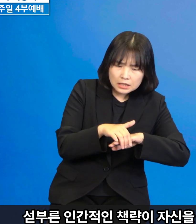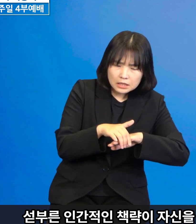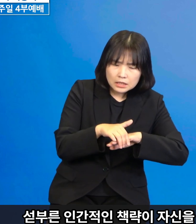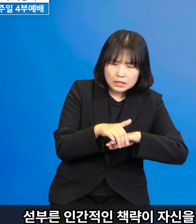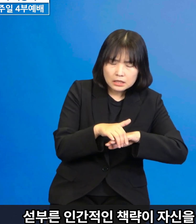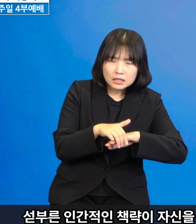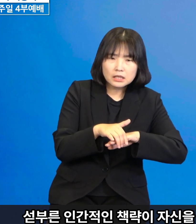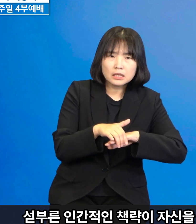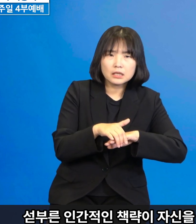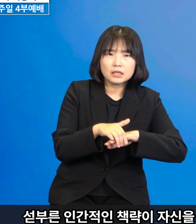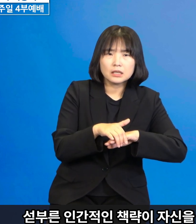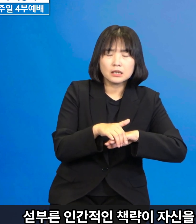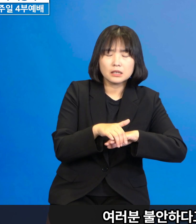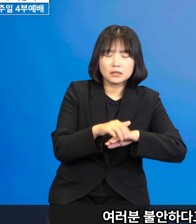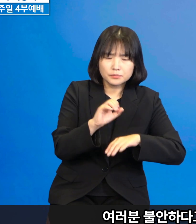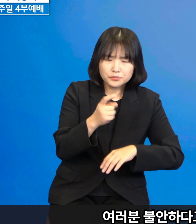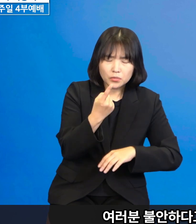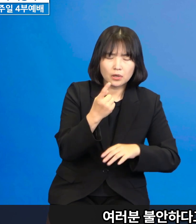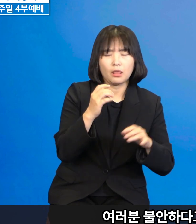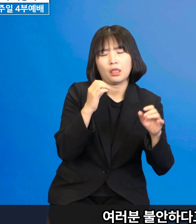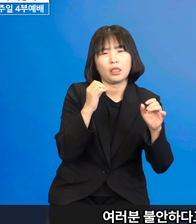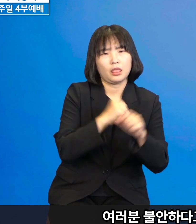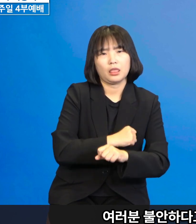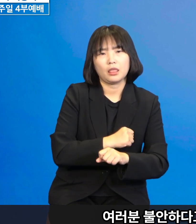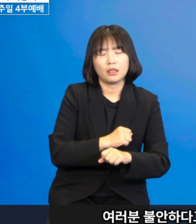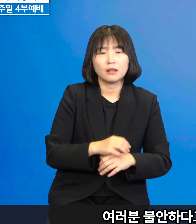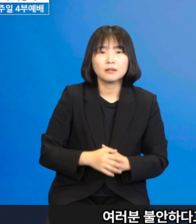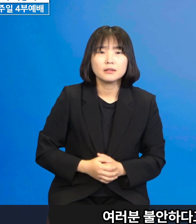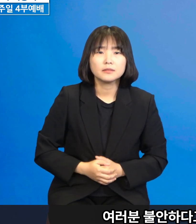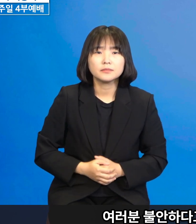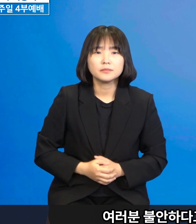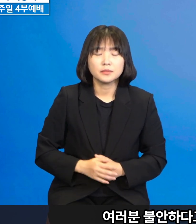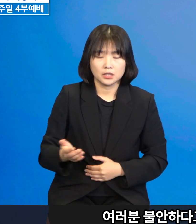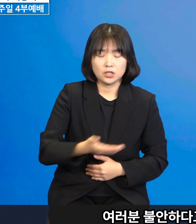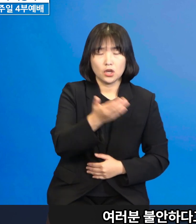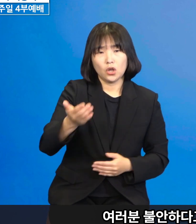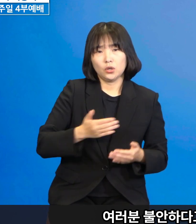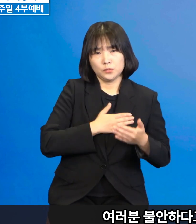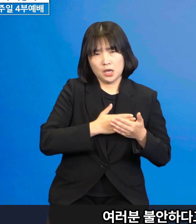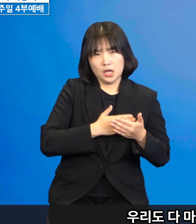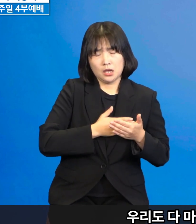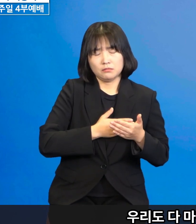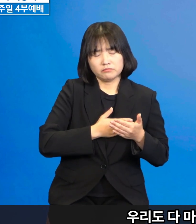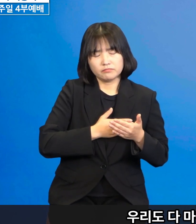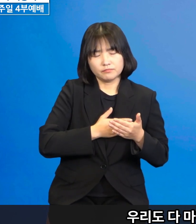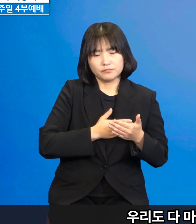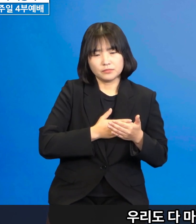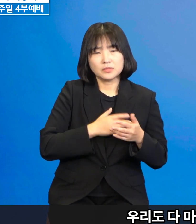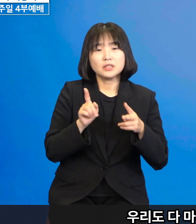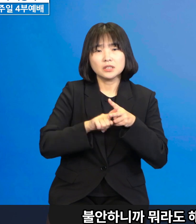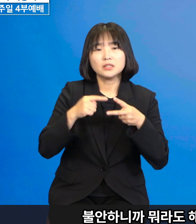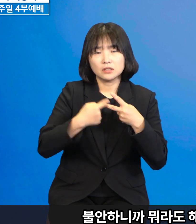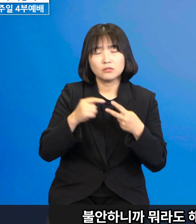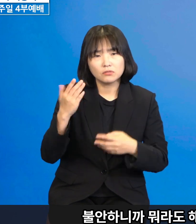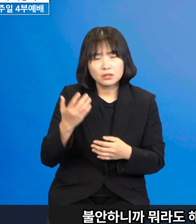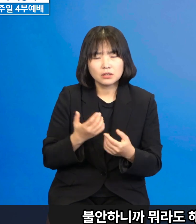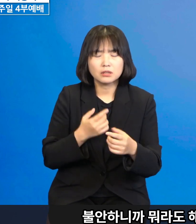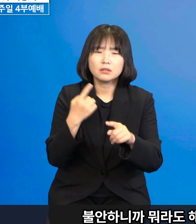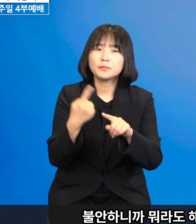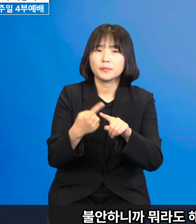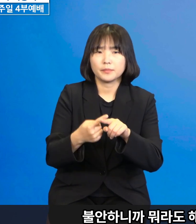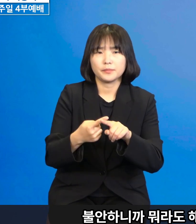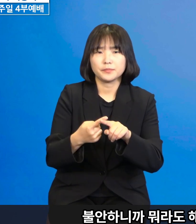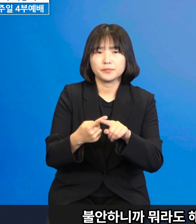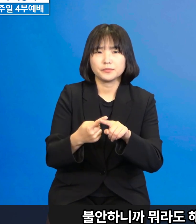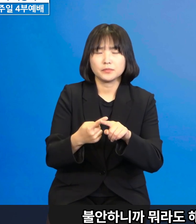꼴이 된 것입니다. 그러니까 여러분, 불안하다고 해서 물론 이해 가죠. 우리도 다 마찬가지 아닙니까? 불안하니까